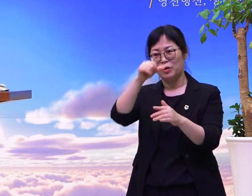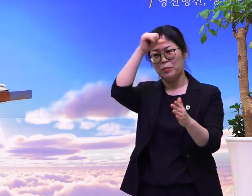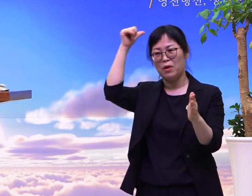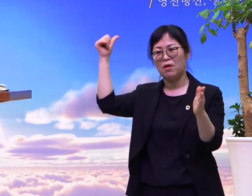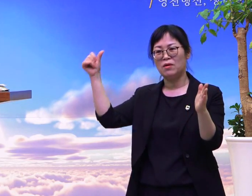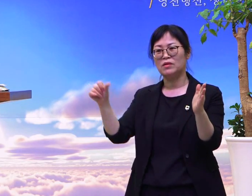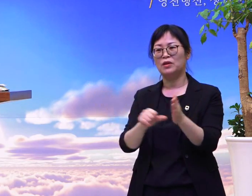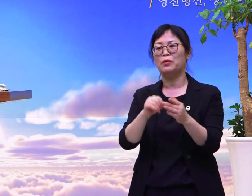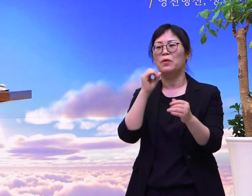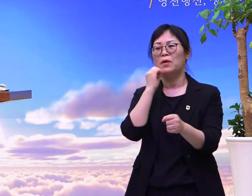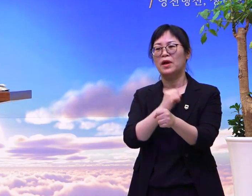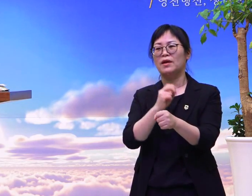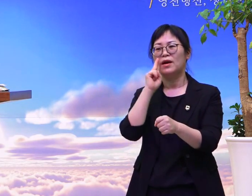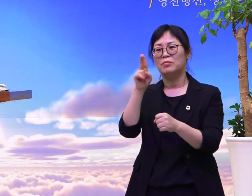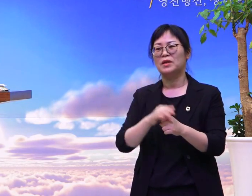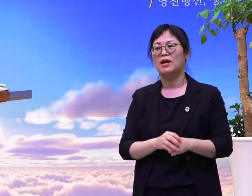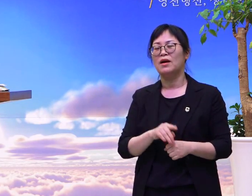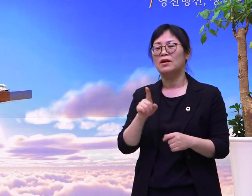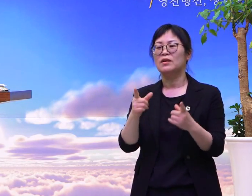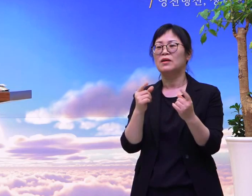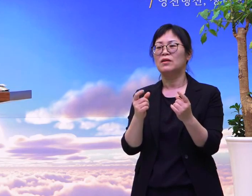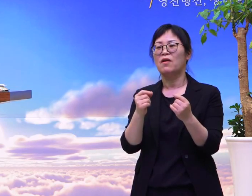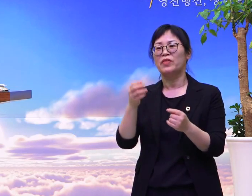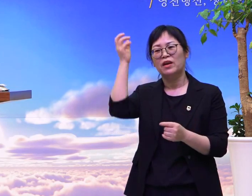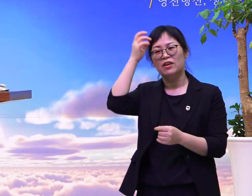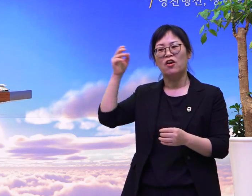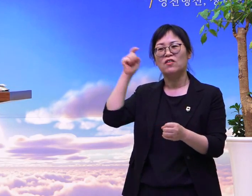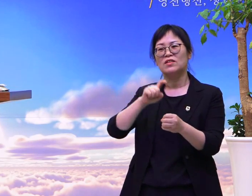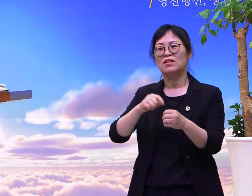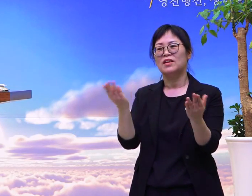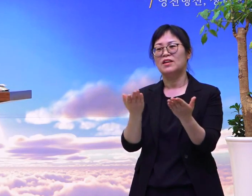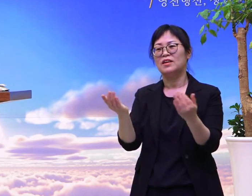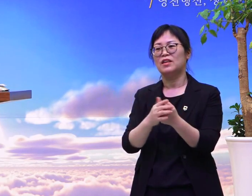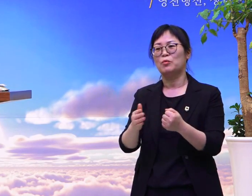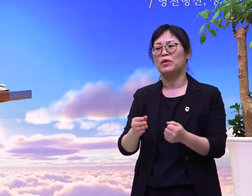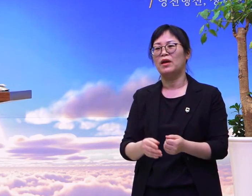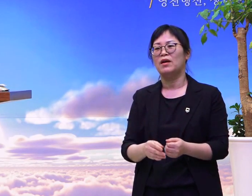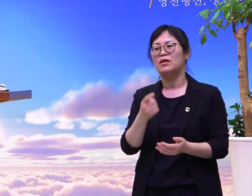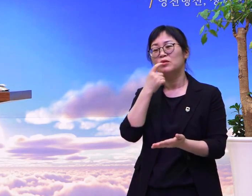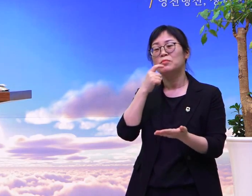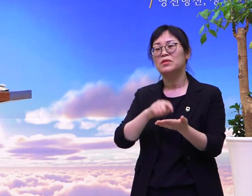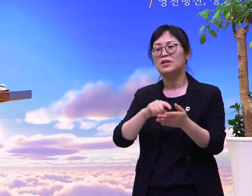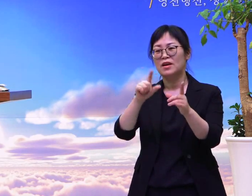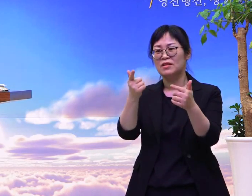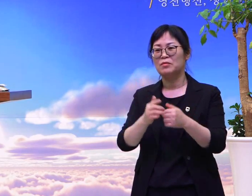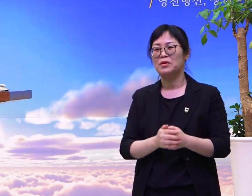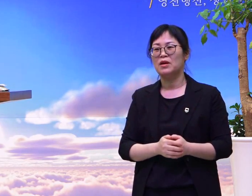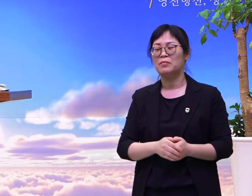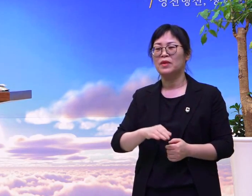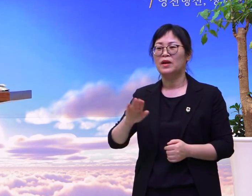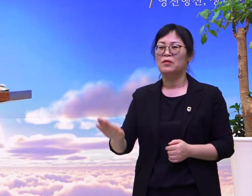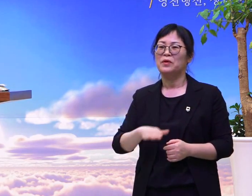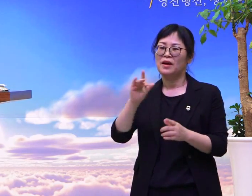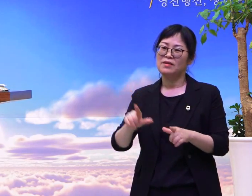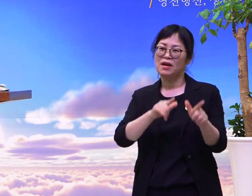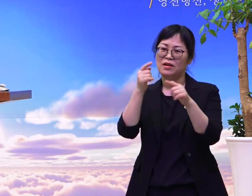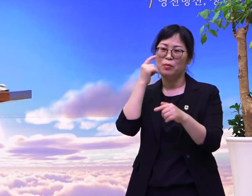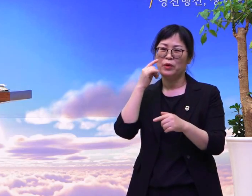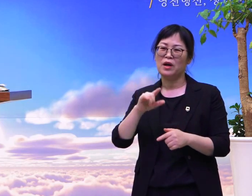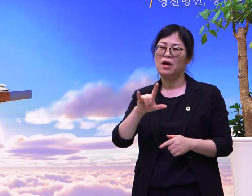것입니다. 그런 영적인 일이기 때문에 만만하지 않은 것입니다. 우리 인생을 살다가 보면 코로나도 만나게 되고 힘들고